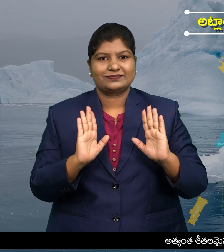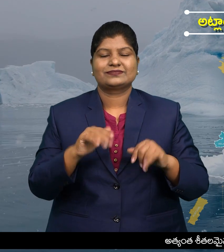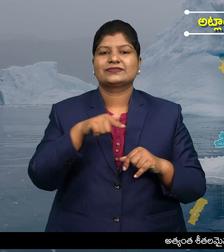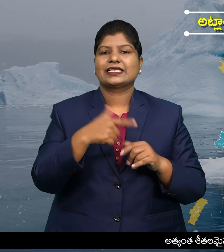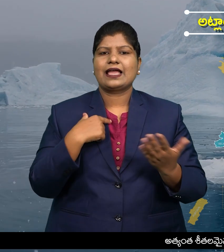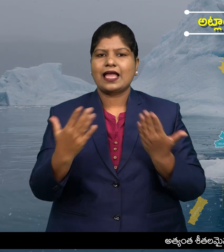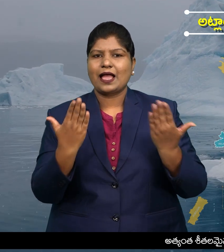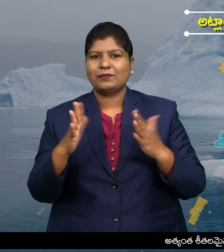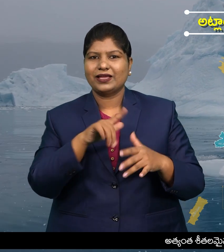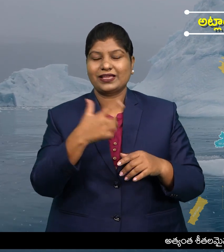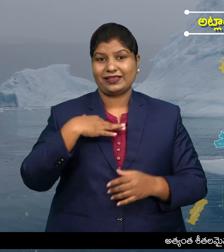శీతలమైన శీతాకాలాలను కలిగి ఉంటాయి.